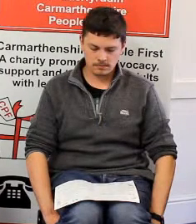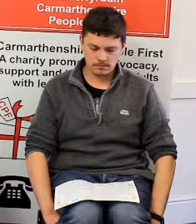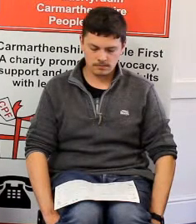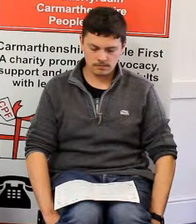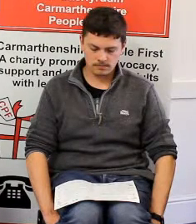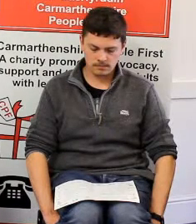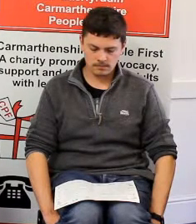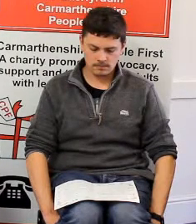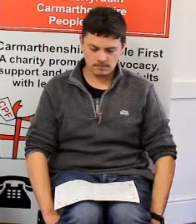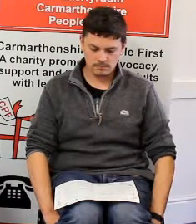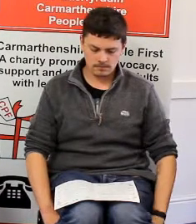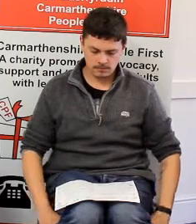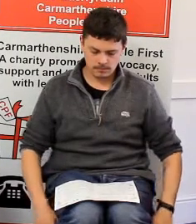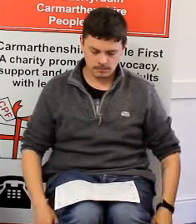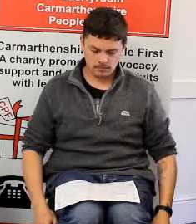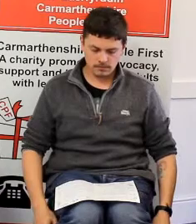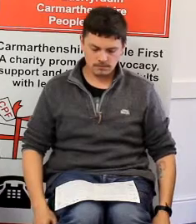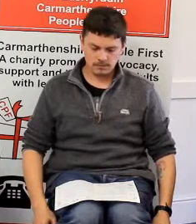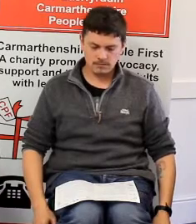chysynaethau eraill.